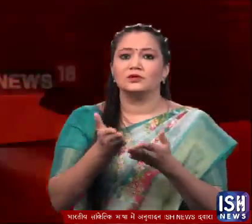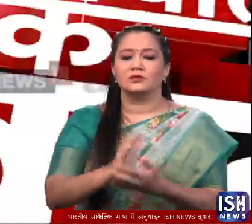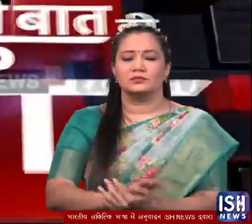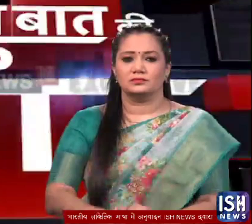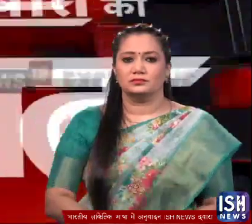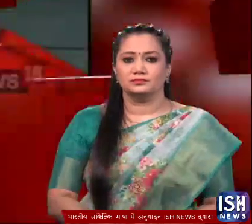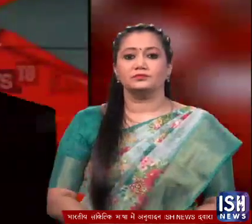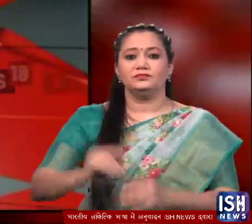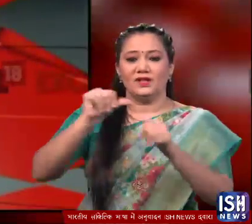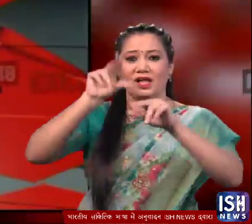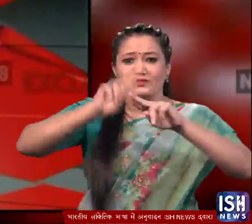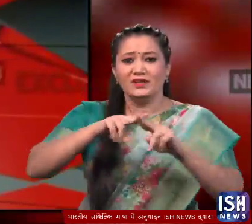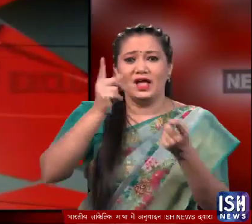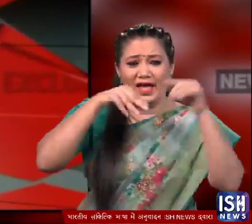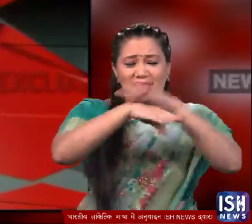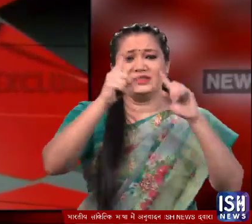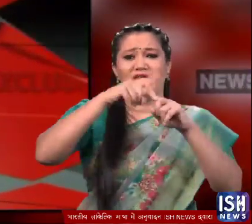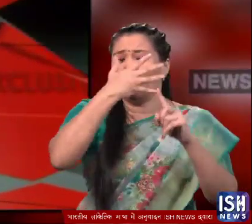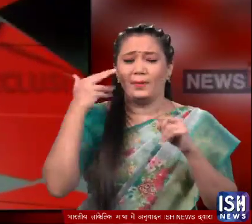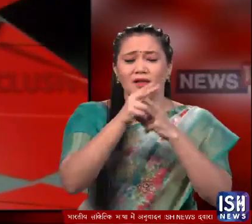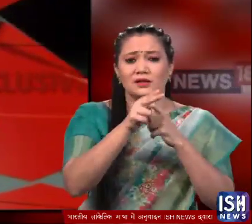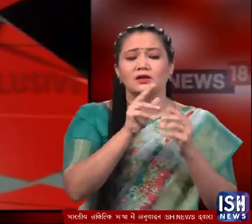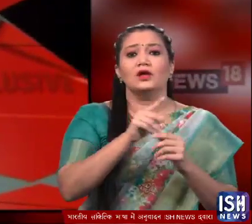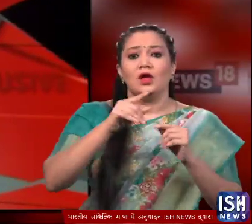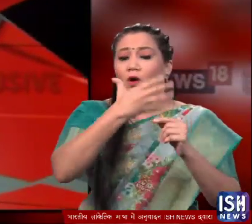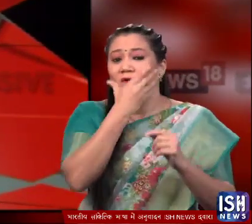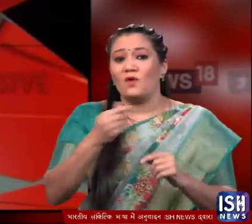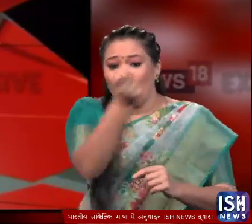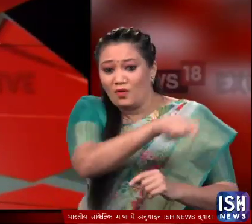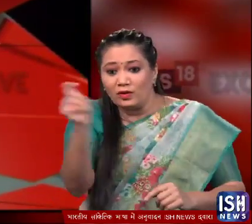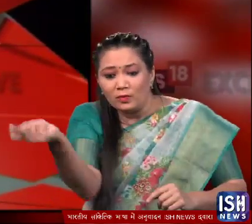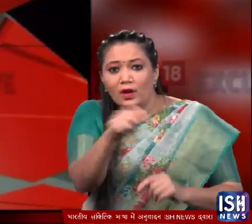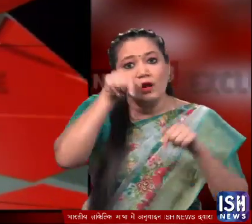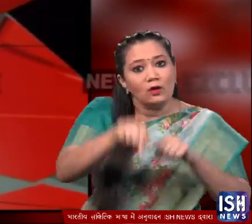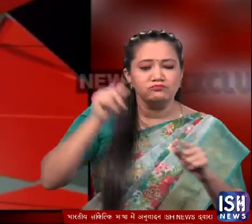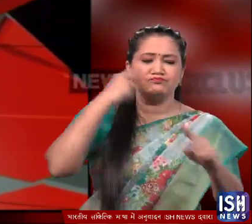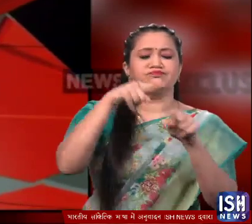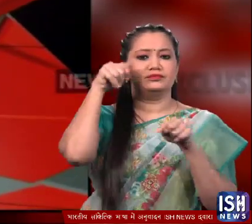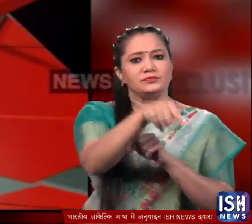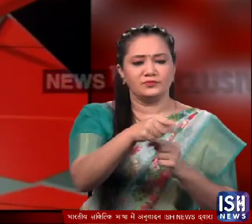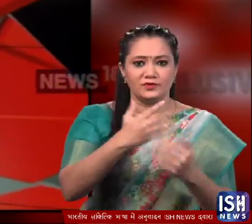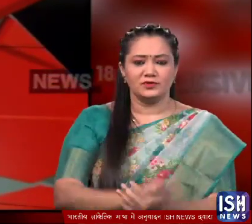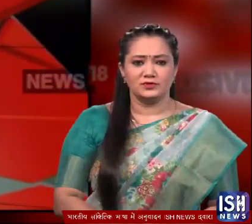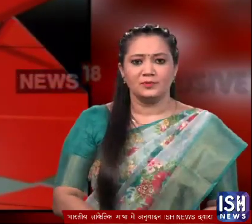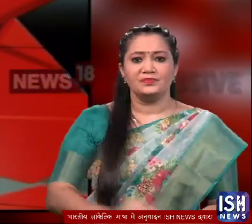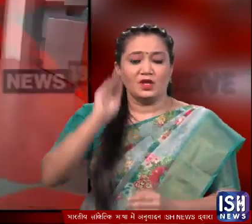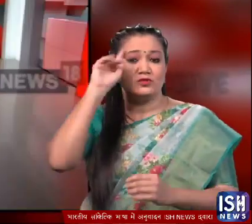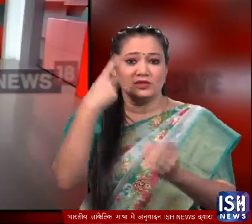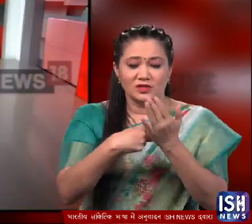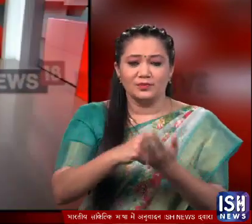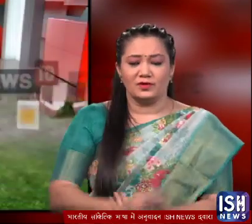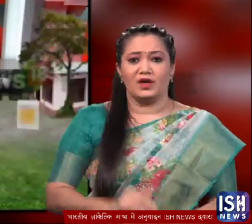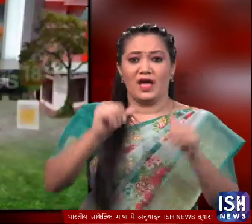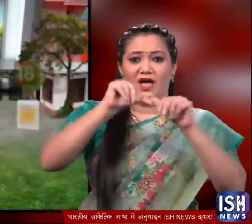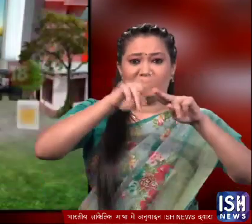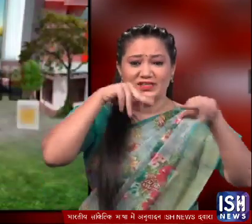है। अफगानिस्तान में तालिबान ने अब गुरुद्वारों को भी निशाना बनाना शुरू कर दिया। न्यूज़ 18 के शैलेंद्र वांगू की रिपोर्ट है कि